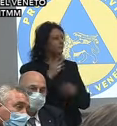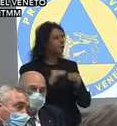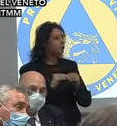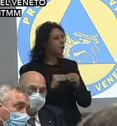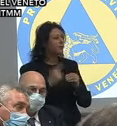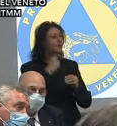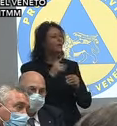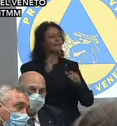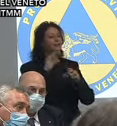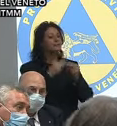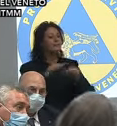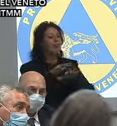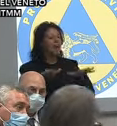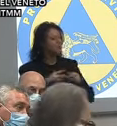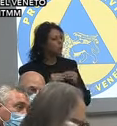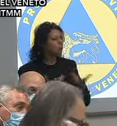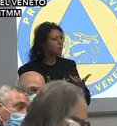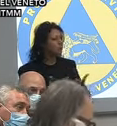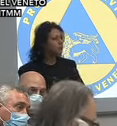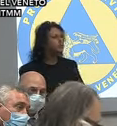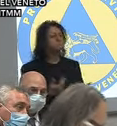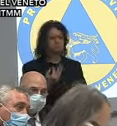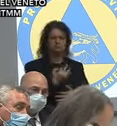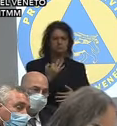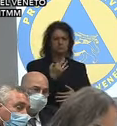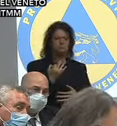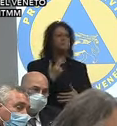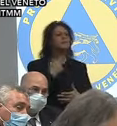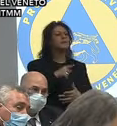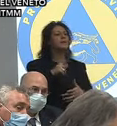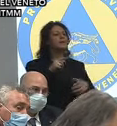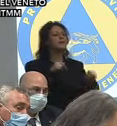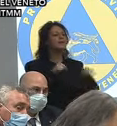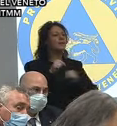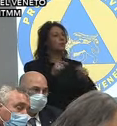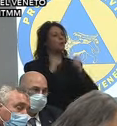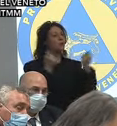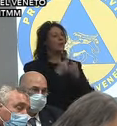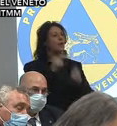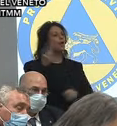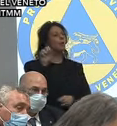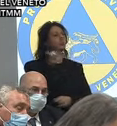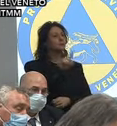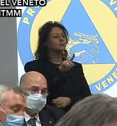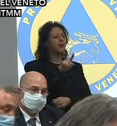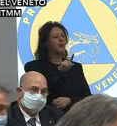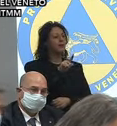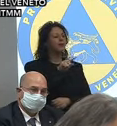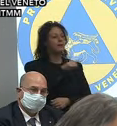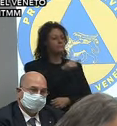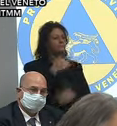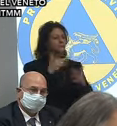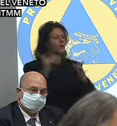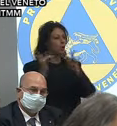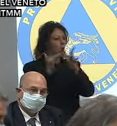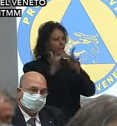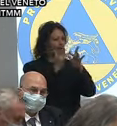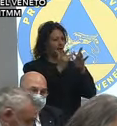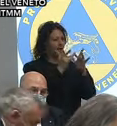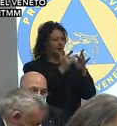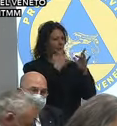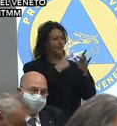Delle spiagge? C'è una data? Bene, i direttori generali delle ULS hanno contattato i loro diciamo, operatori